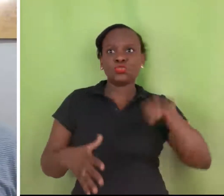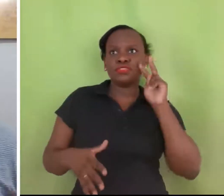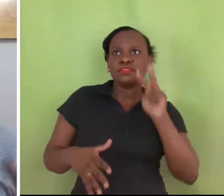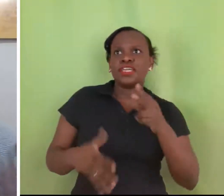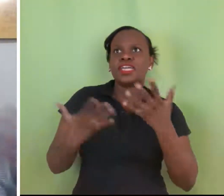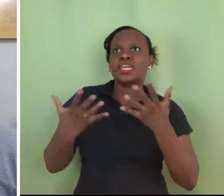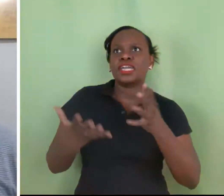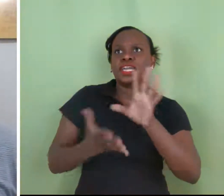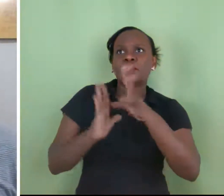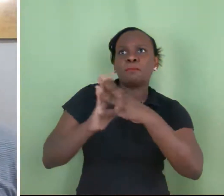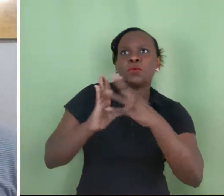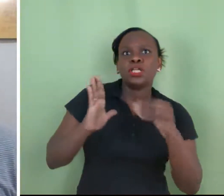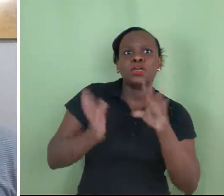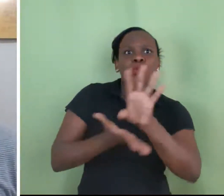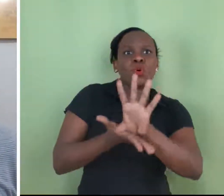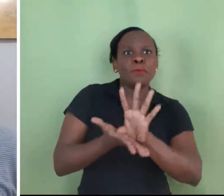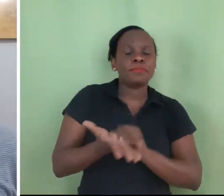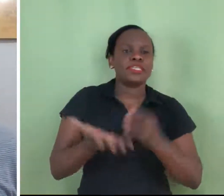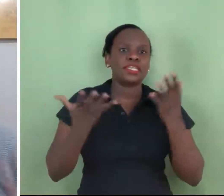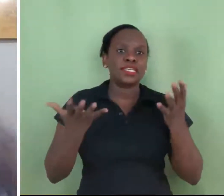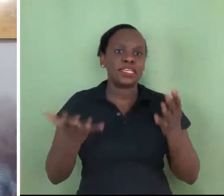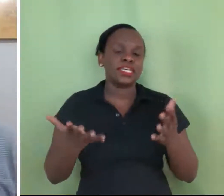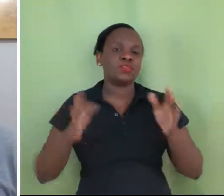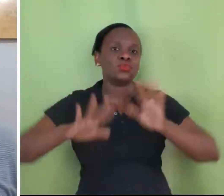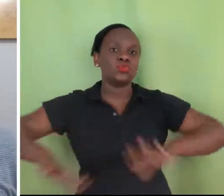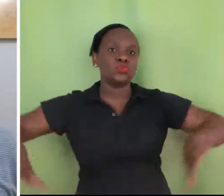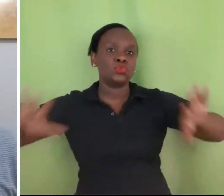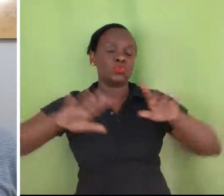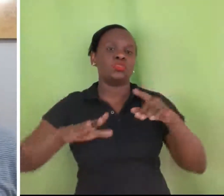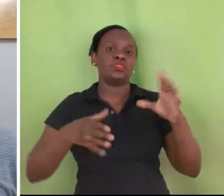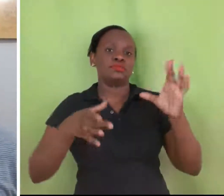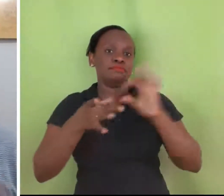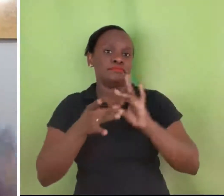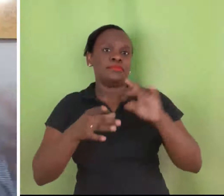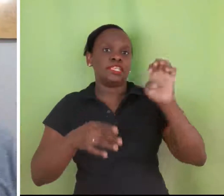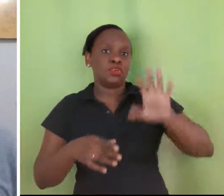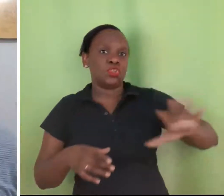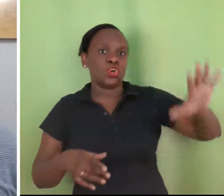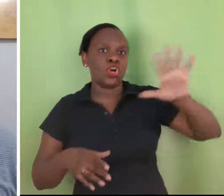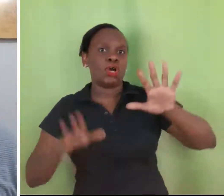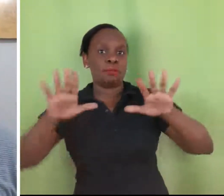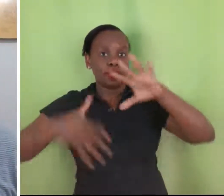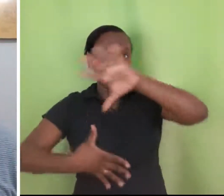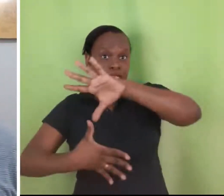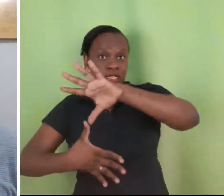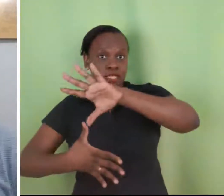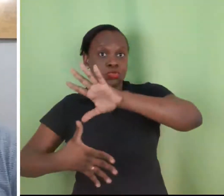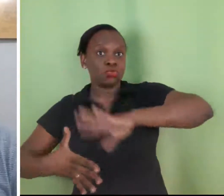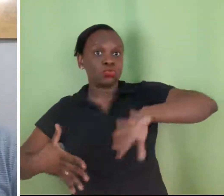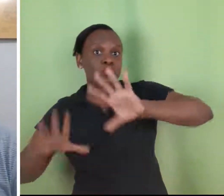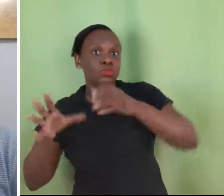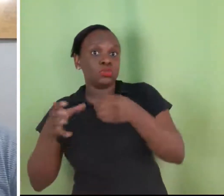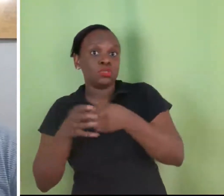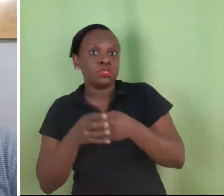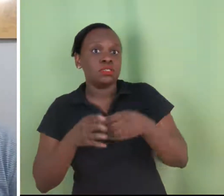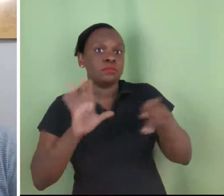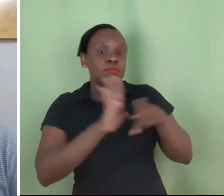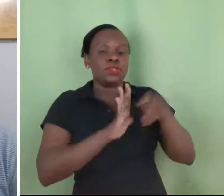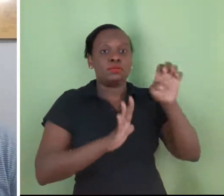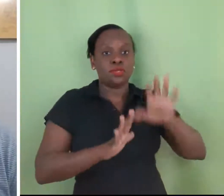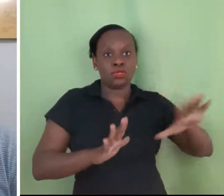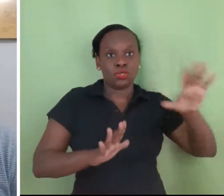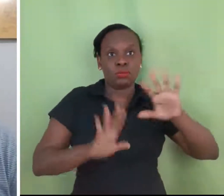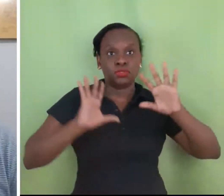exemplo, né, um modelo para os outros países do continente que eram colônias da Europa, né. O continente americano, né, os países do